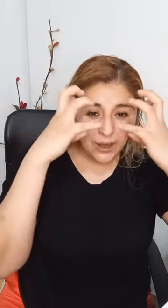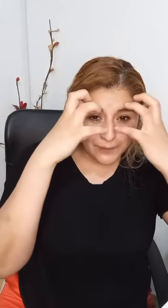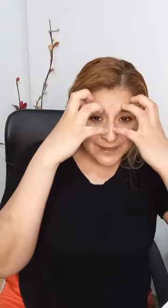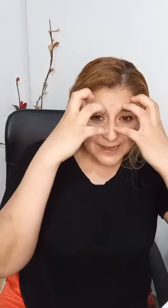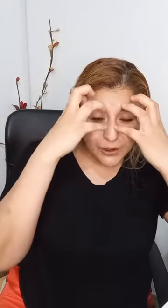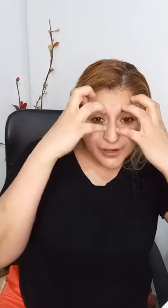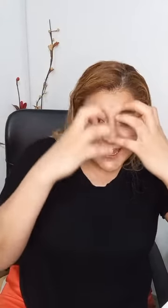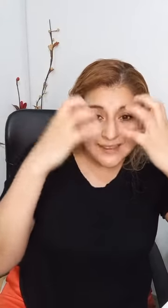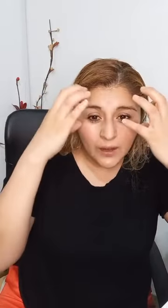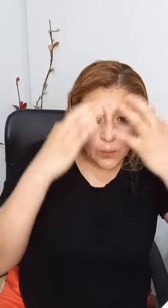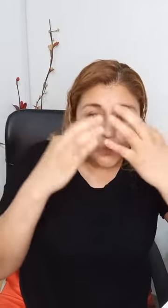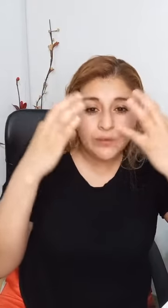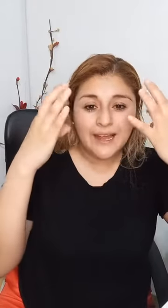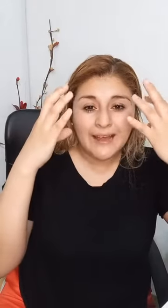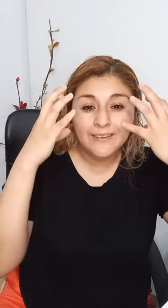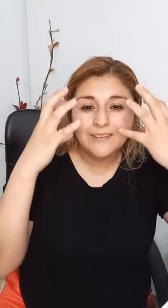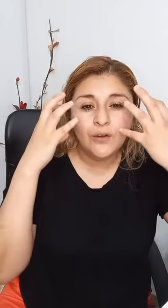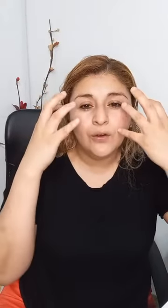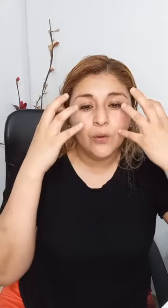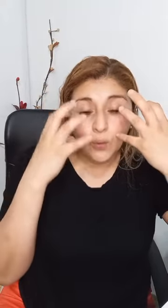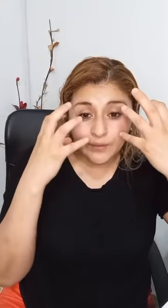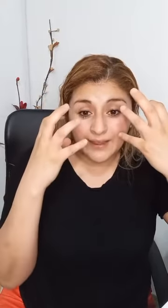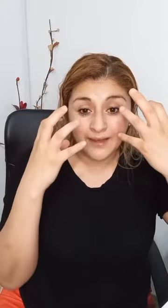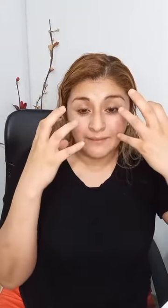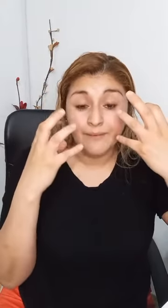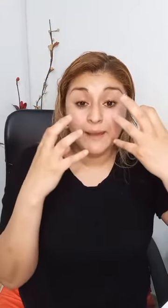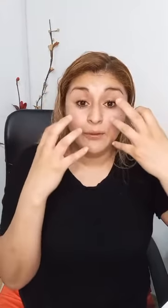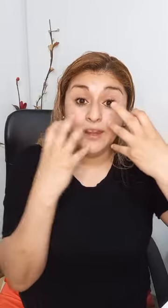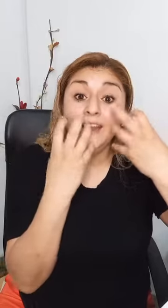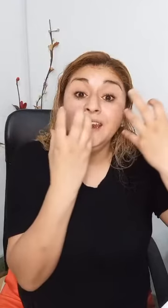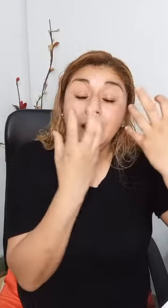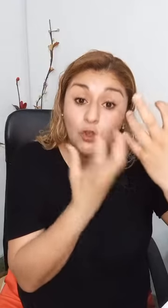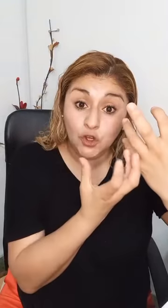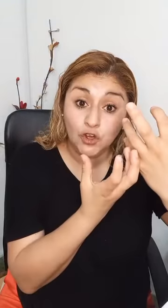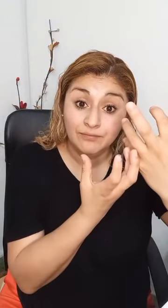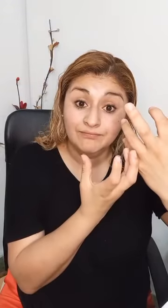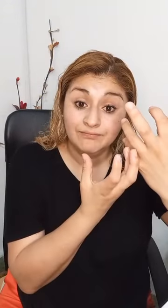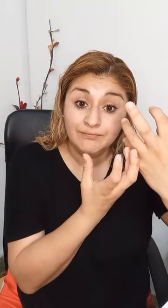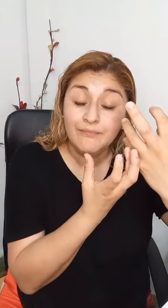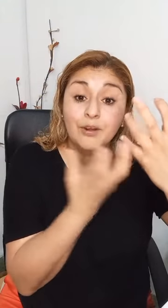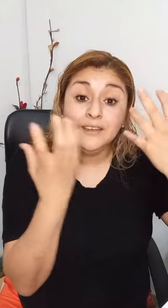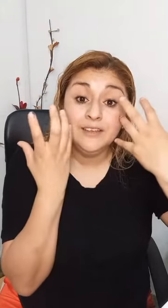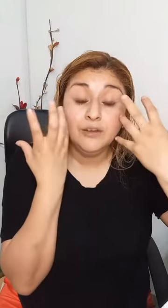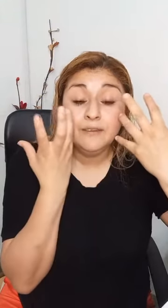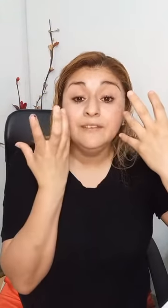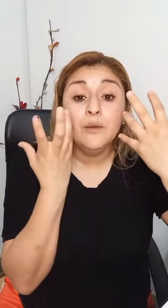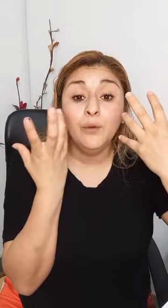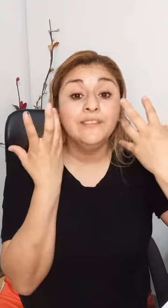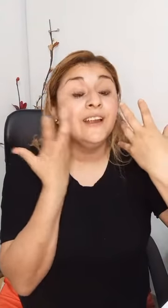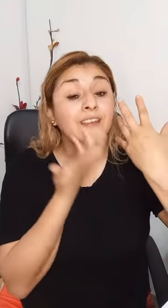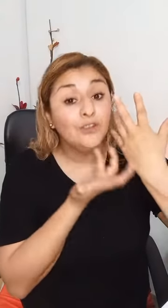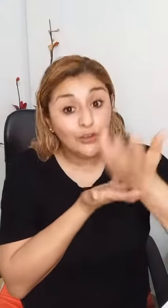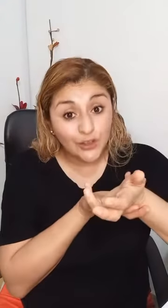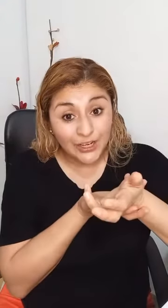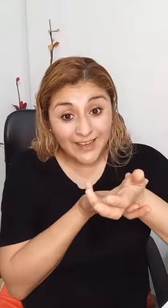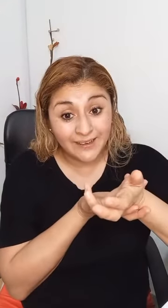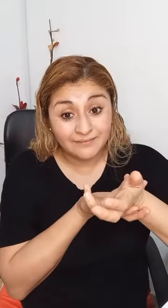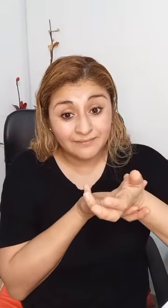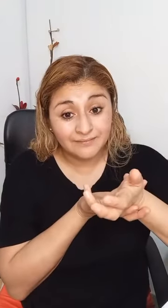la óptica correcta, justa, la visión justa para poder ver en el otro. Porque si no, mi visión puede ser